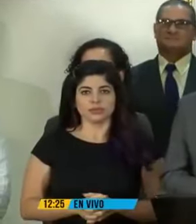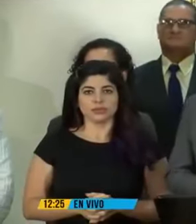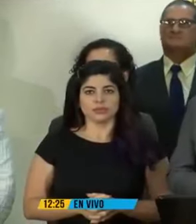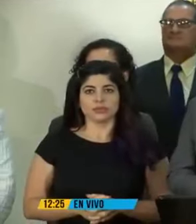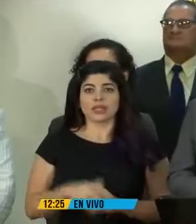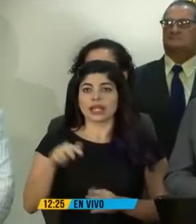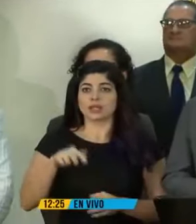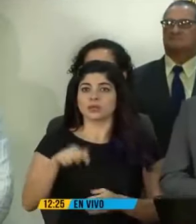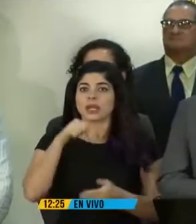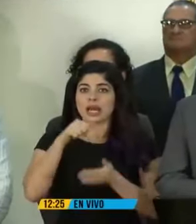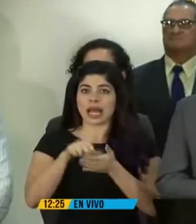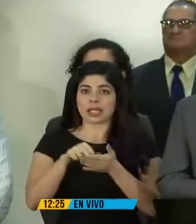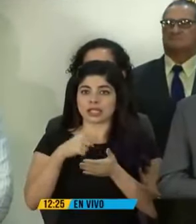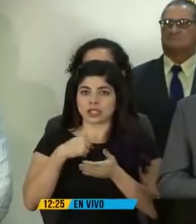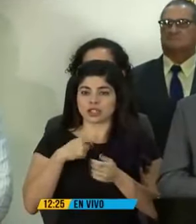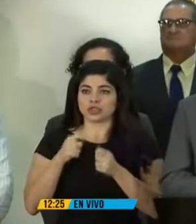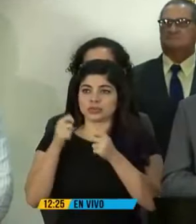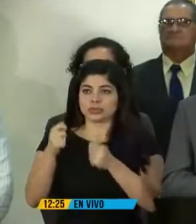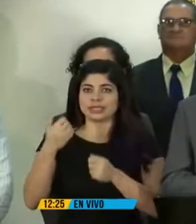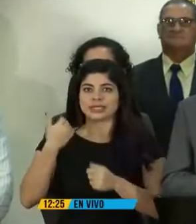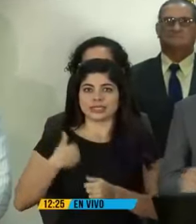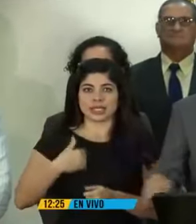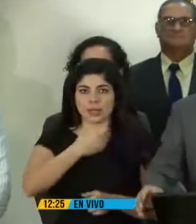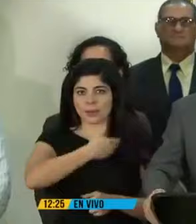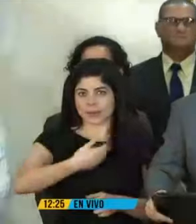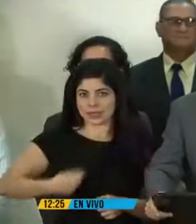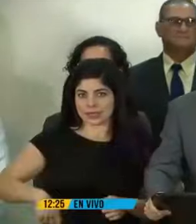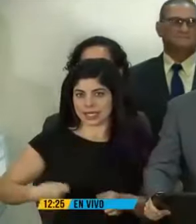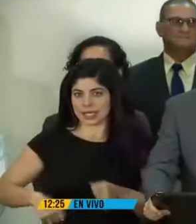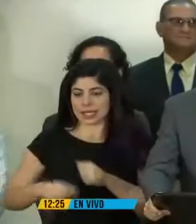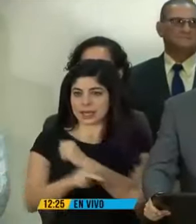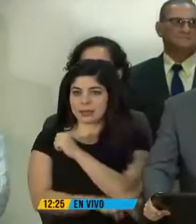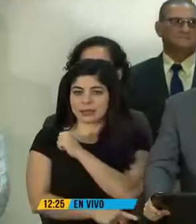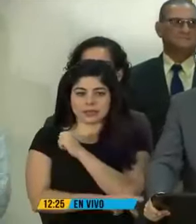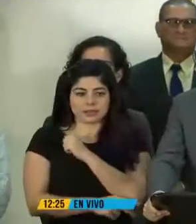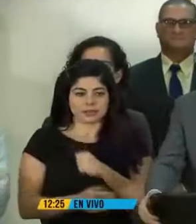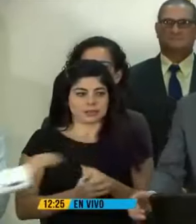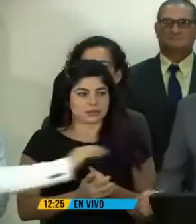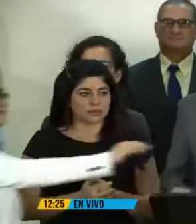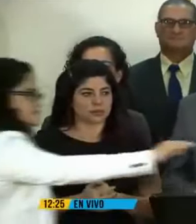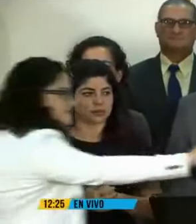Esta es una carta que he dirigido al señor presidente de la República.